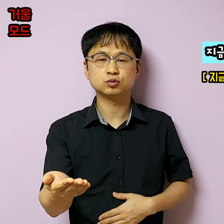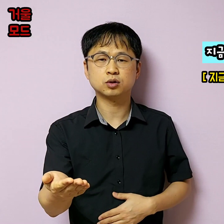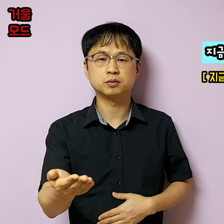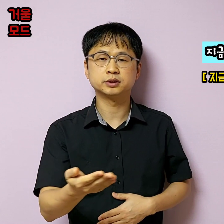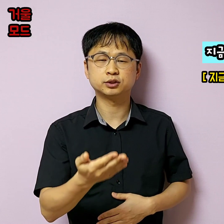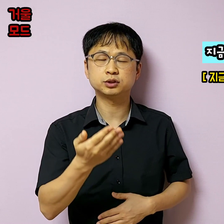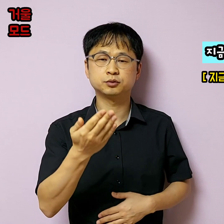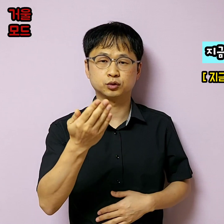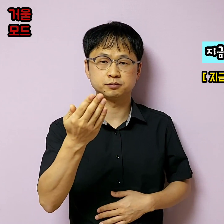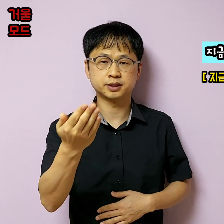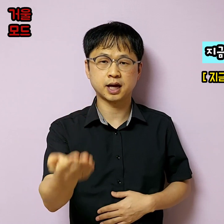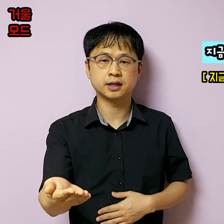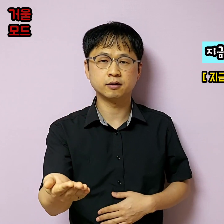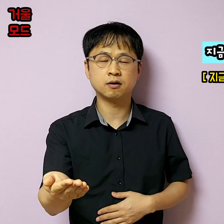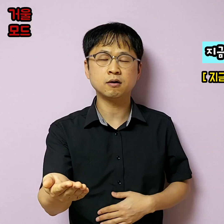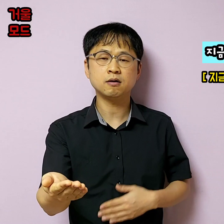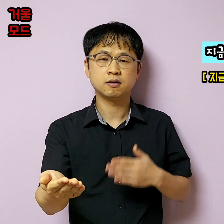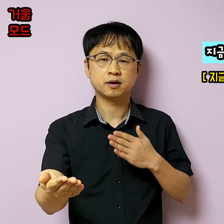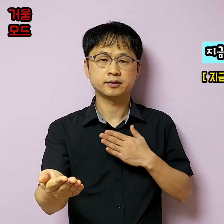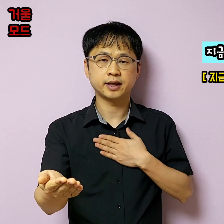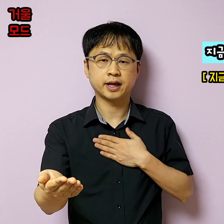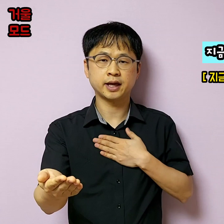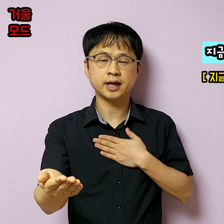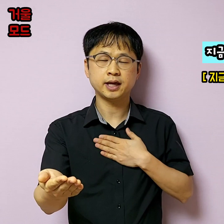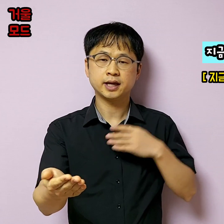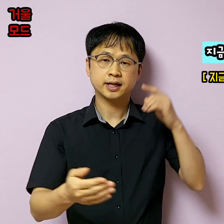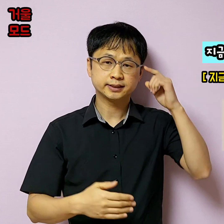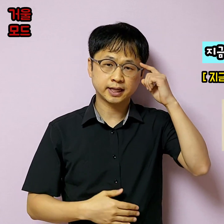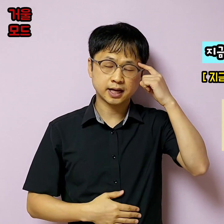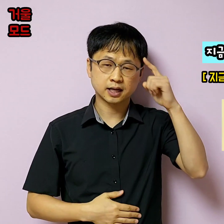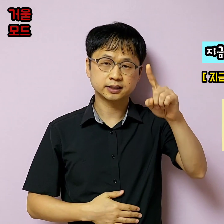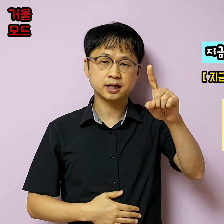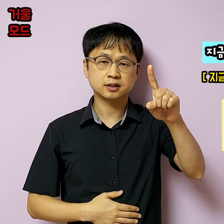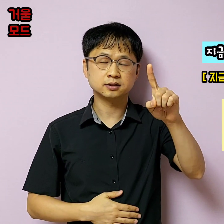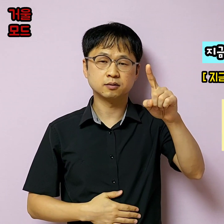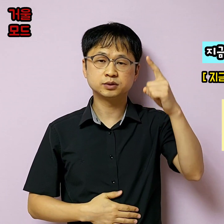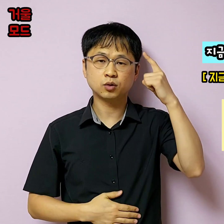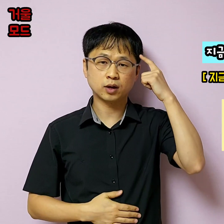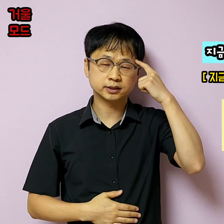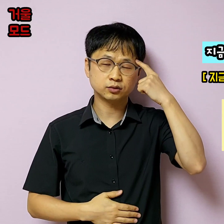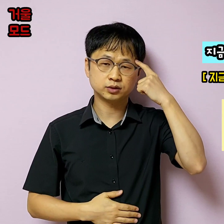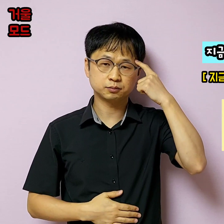수어를 먼저 해주시면 좋습니다. 너, 내, 생각. 생각은 검지로 관자놀이를